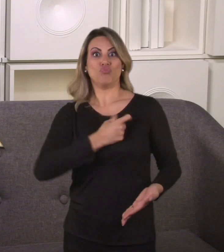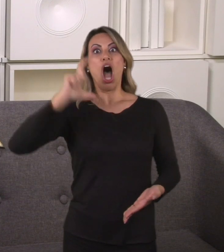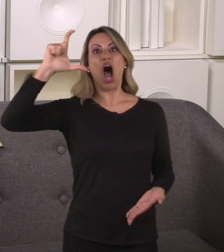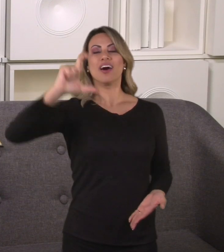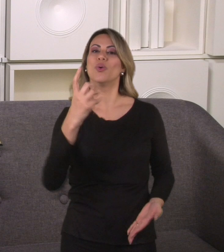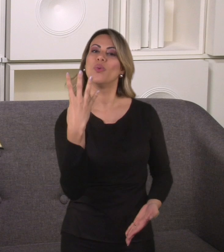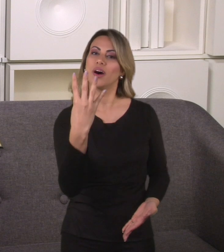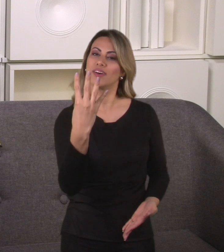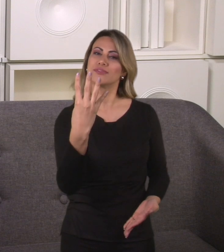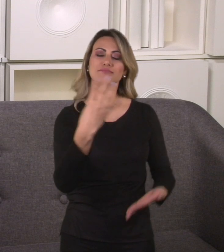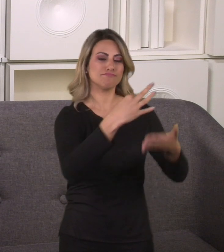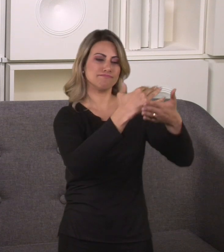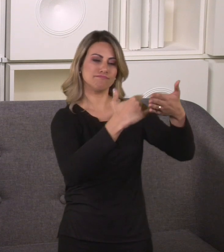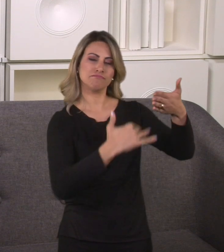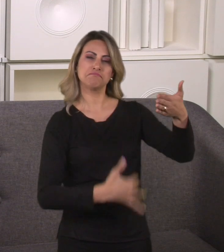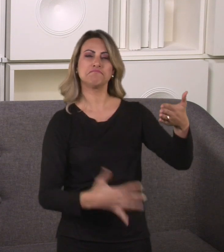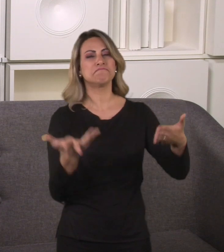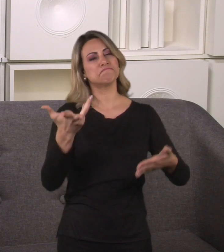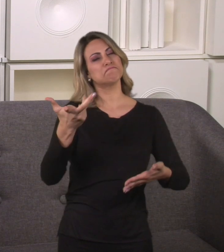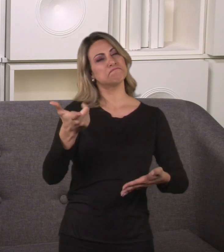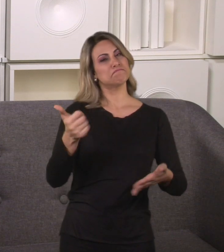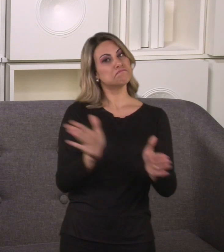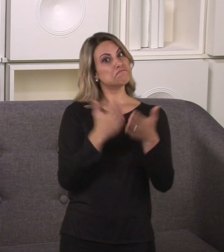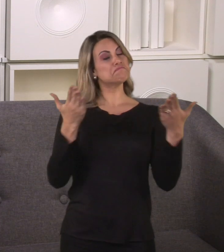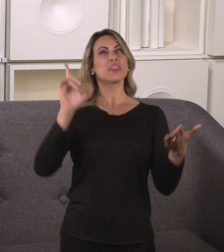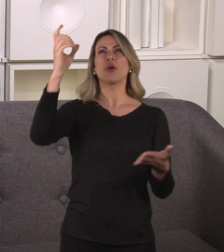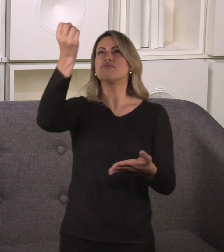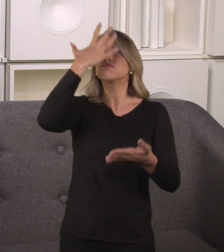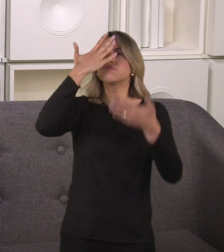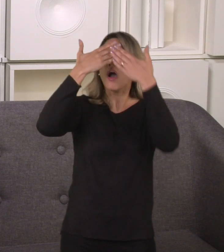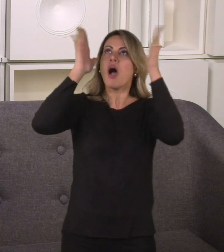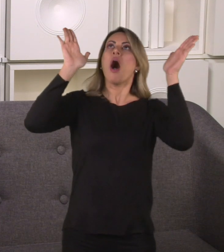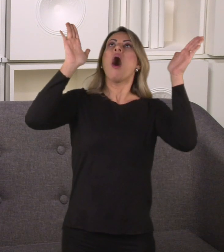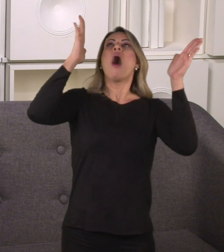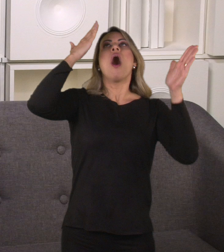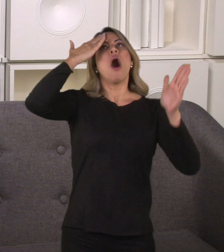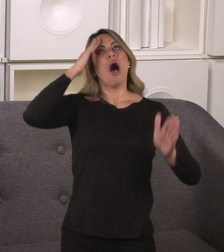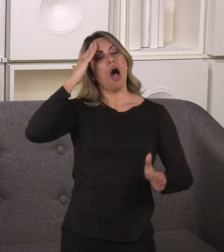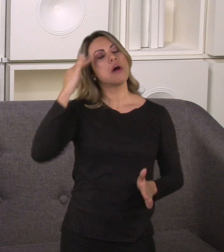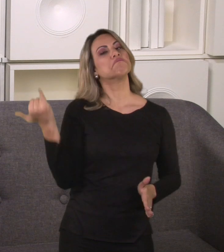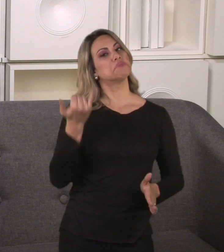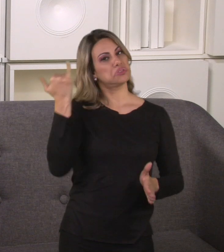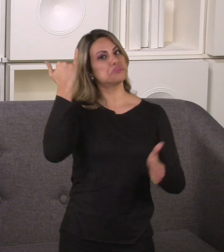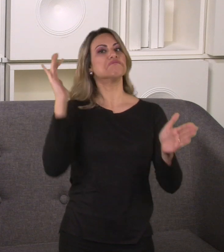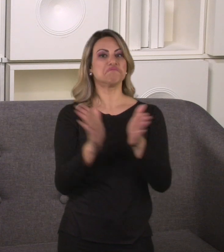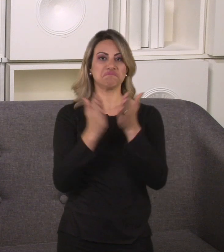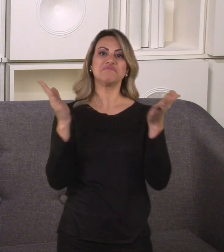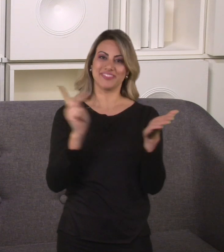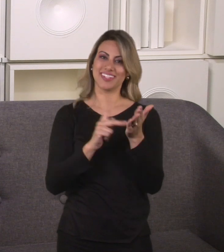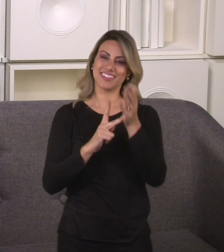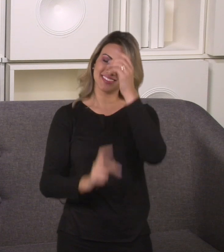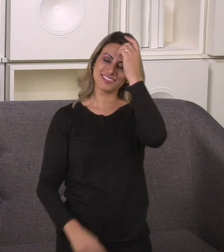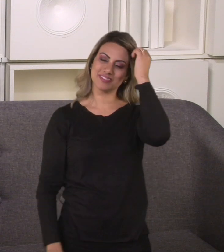extraordinário da palavra de Deus e traz algumas revelações assim muito importantes, muito extraordinárias para a